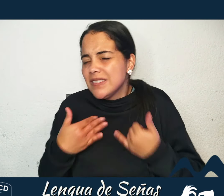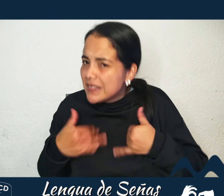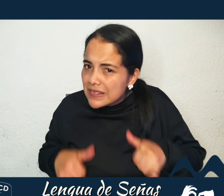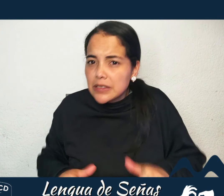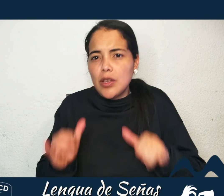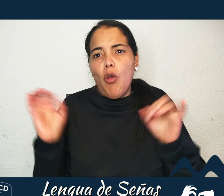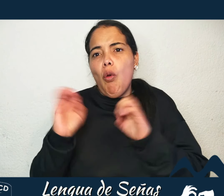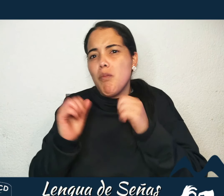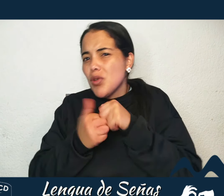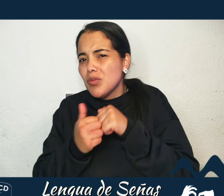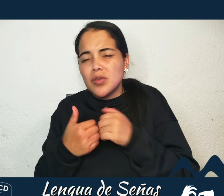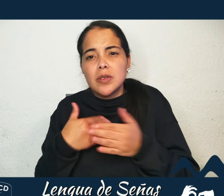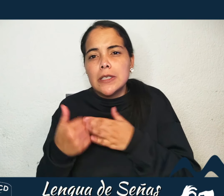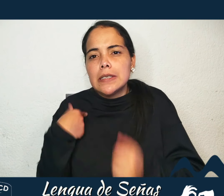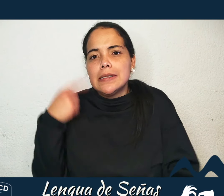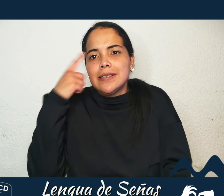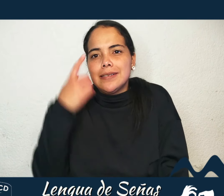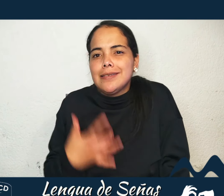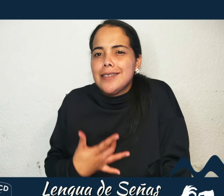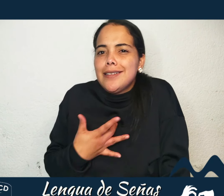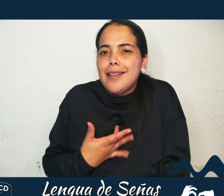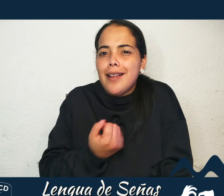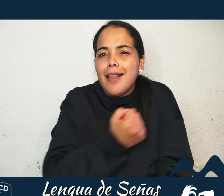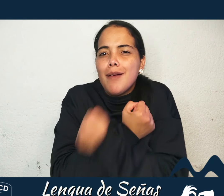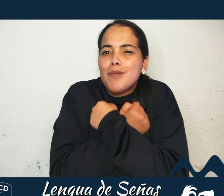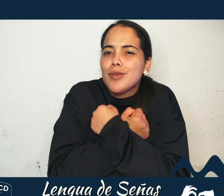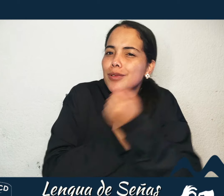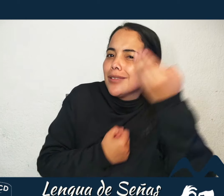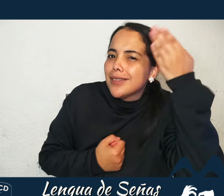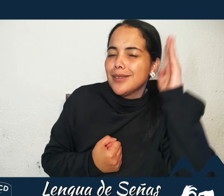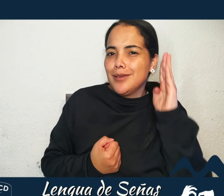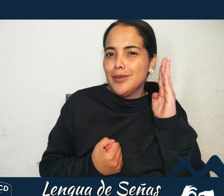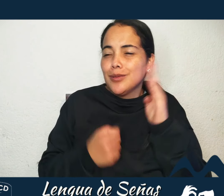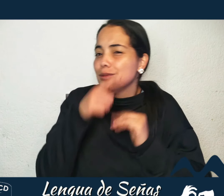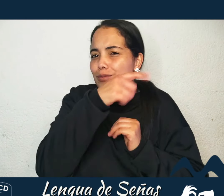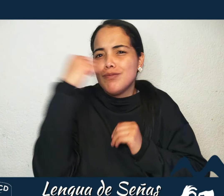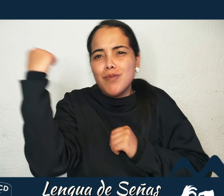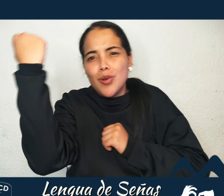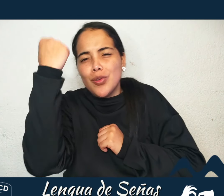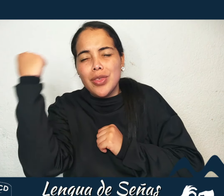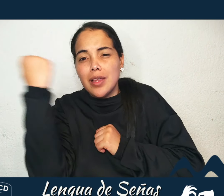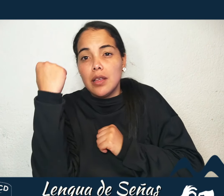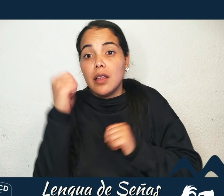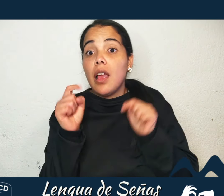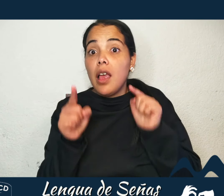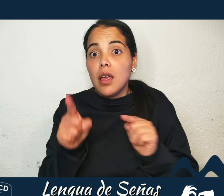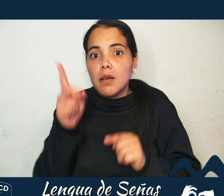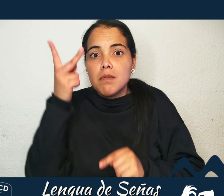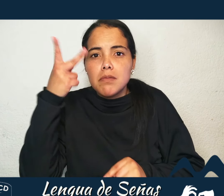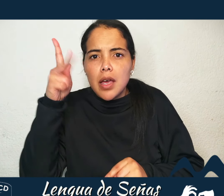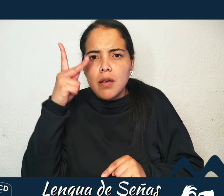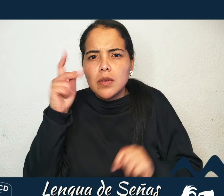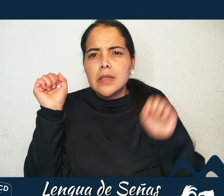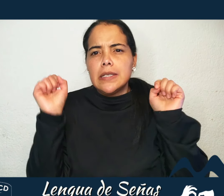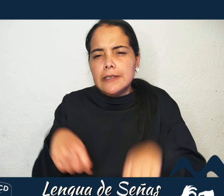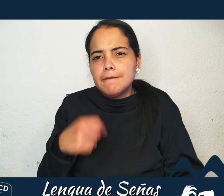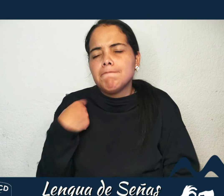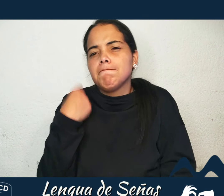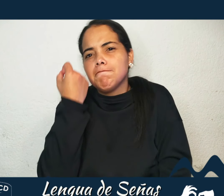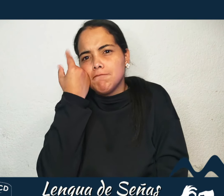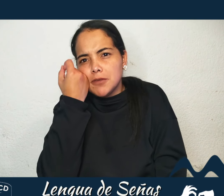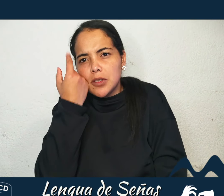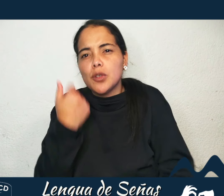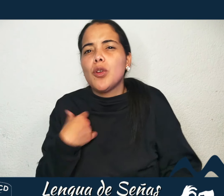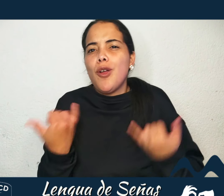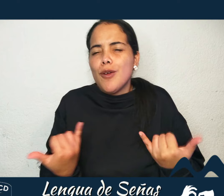del problema, y ahí experimentaría el poder de Dios. Es así como Pablo dice,